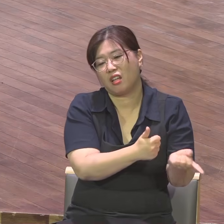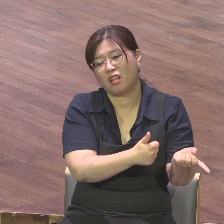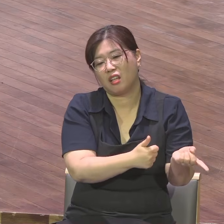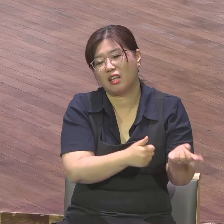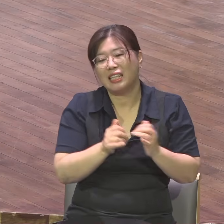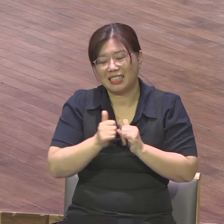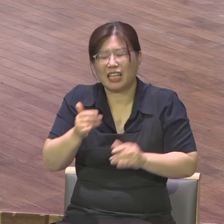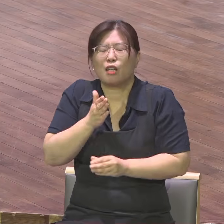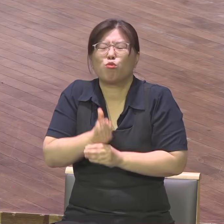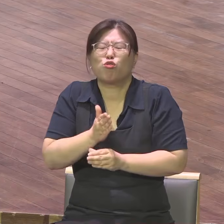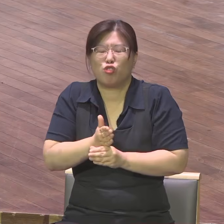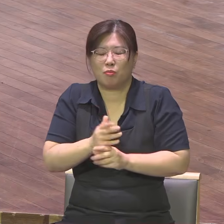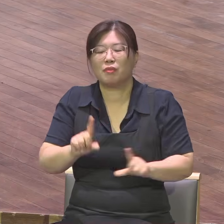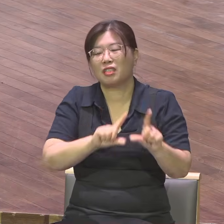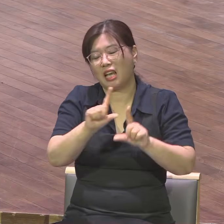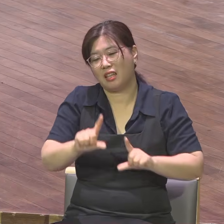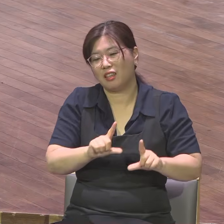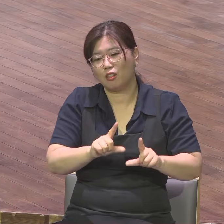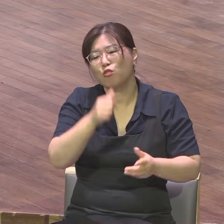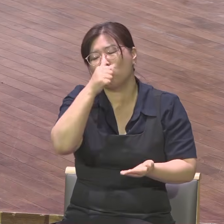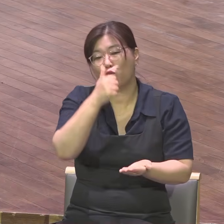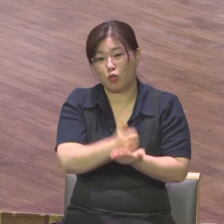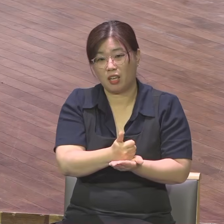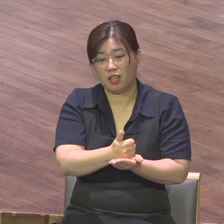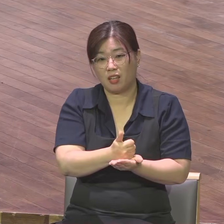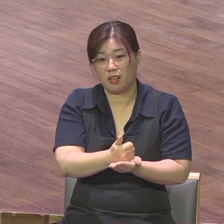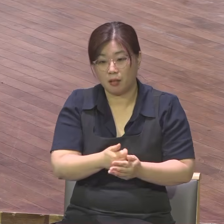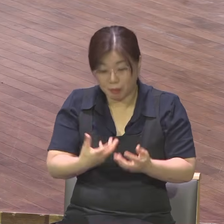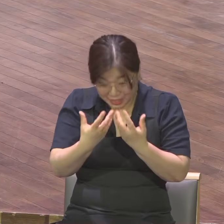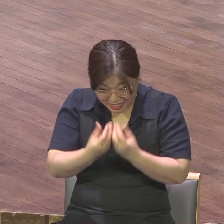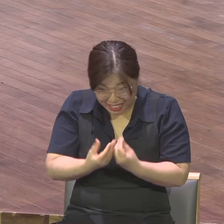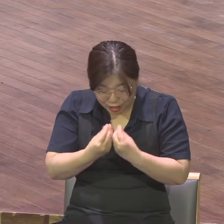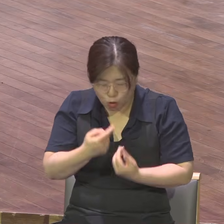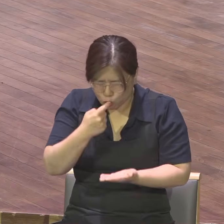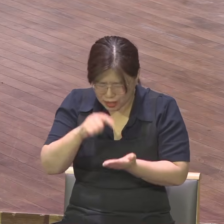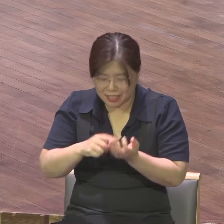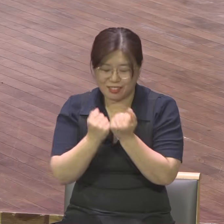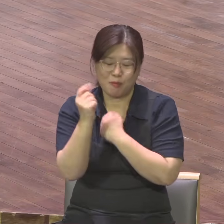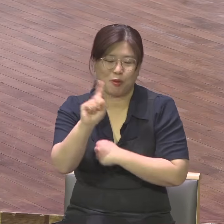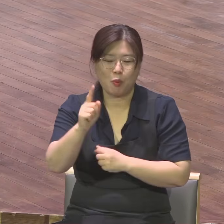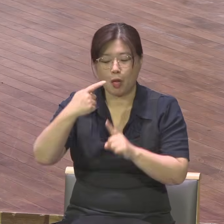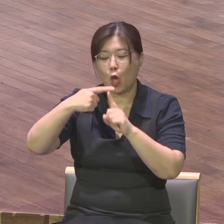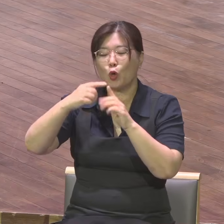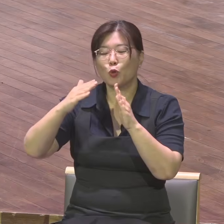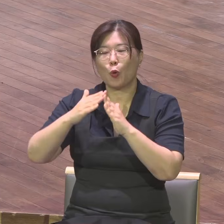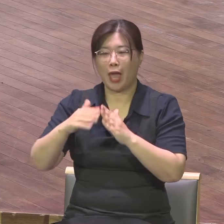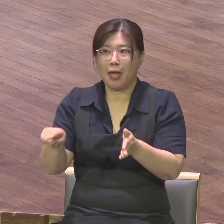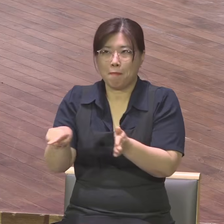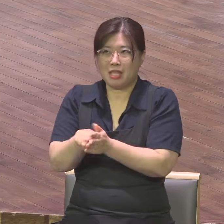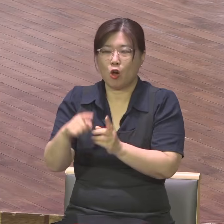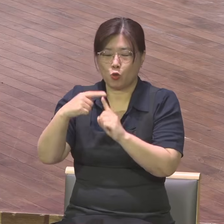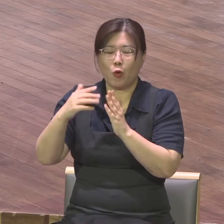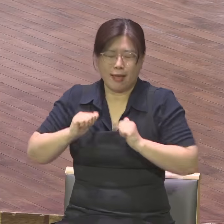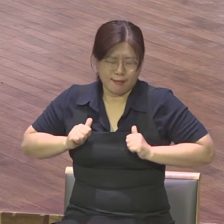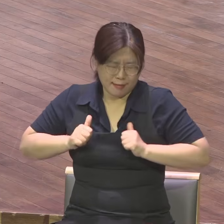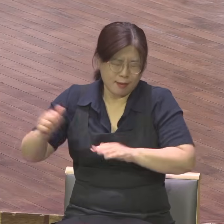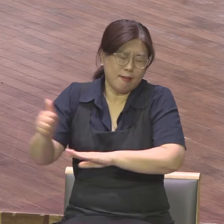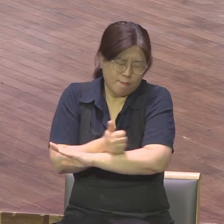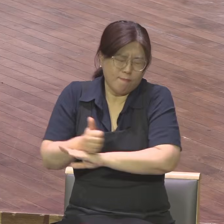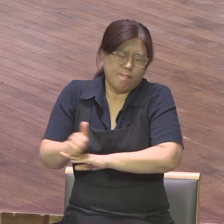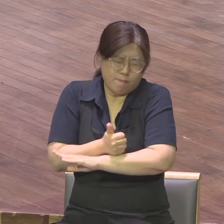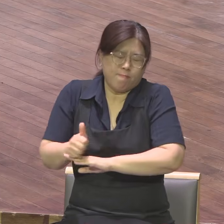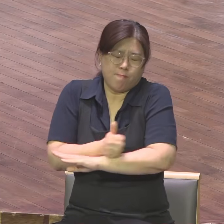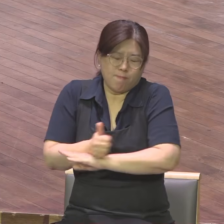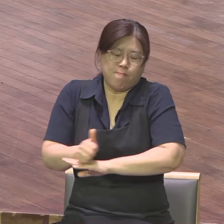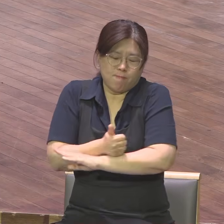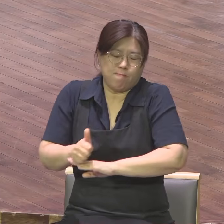교회를 다니면서도 인본주의적 삶을 산 것입니다. 세상 풍속에 빠져 세상 사람들 우상